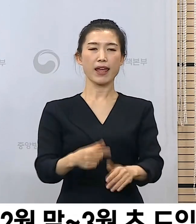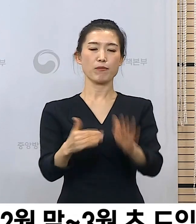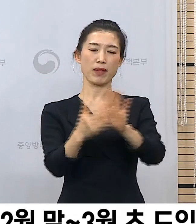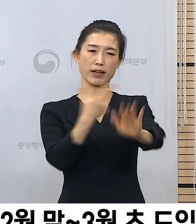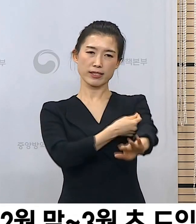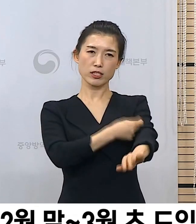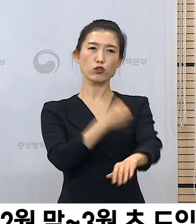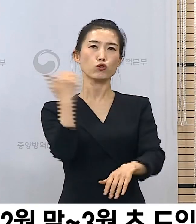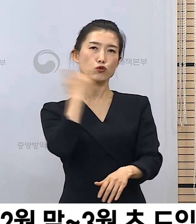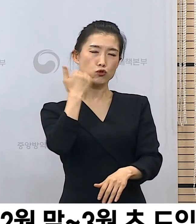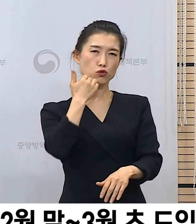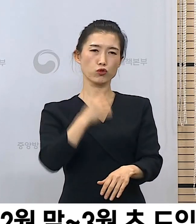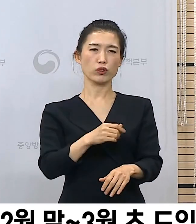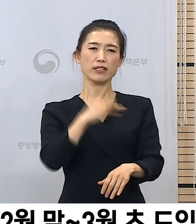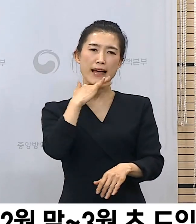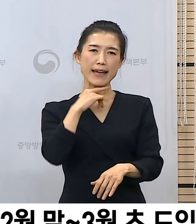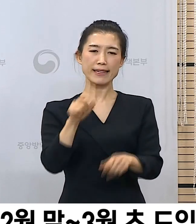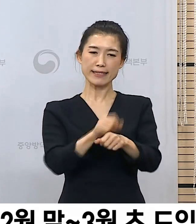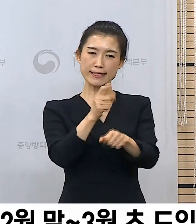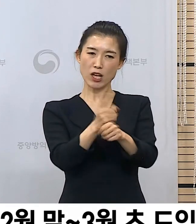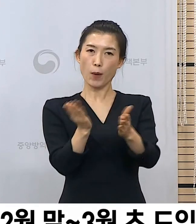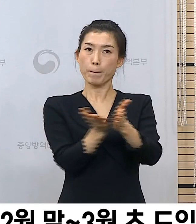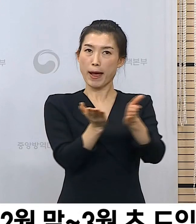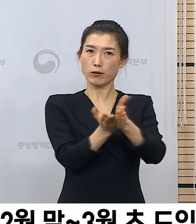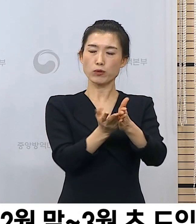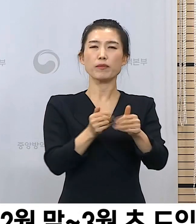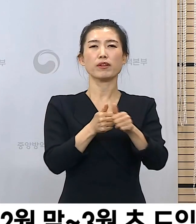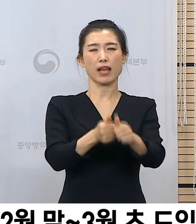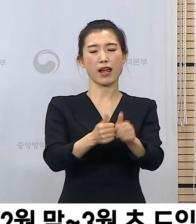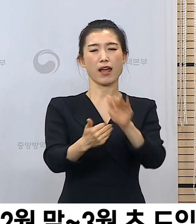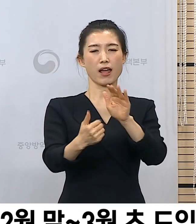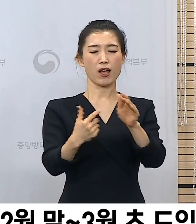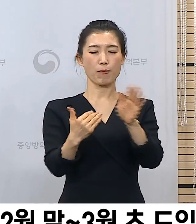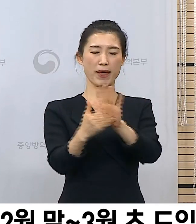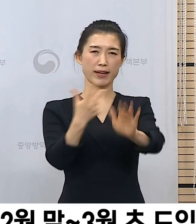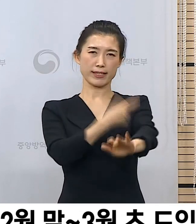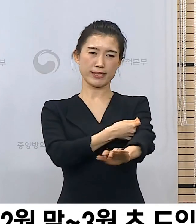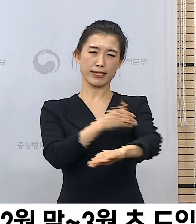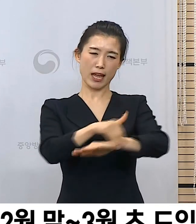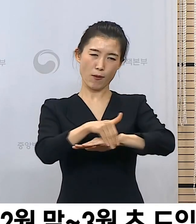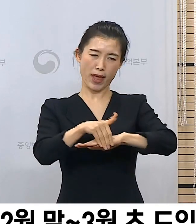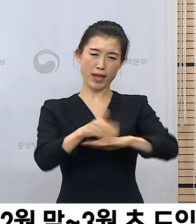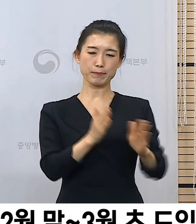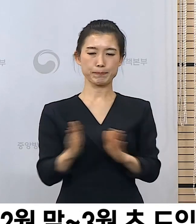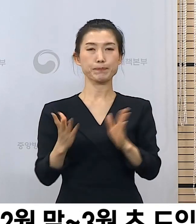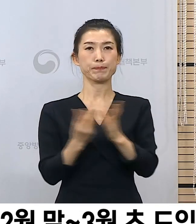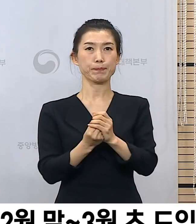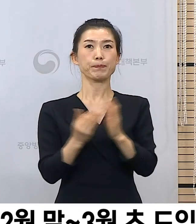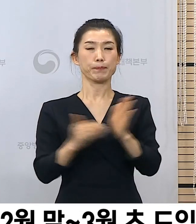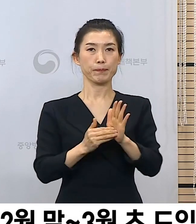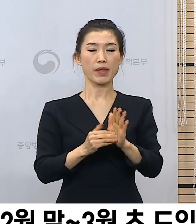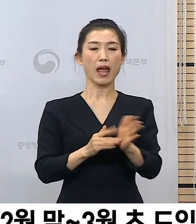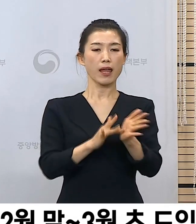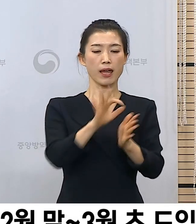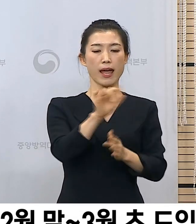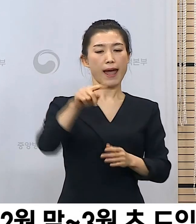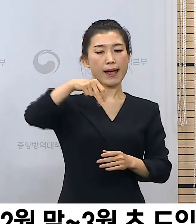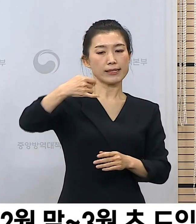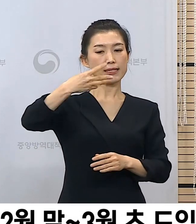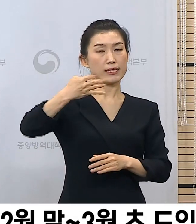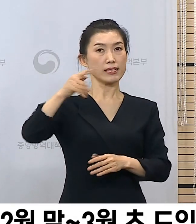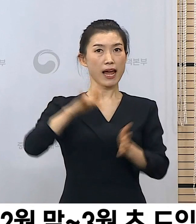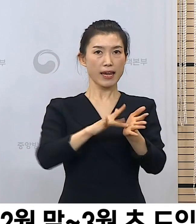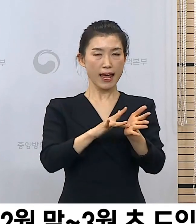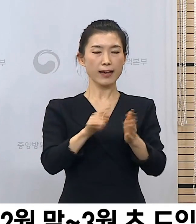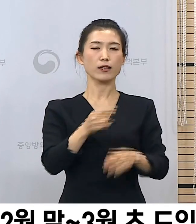접종 대상자의 특성을 반영하여 맞춤형 접종 절차를 마련하였습니다. 아스트라제네카 백신의